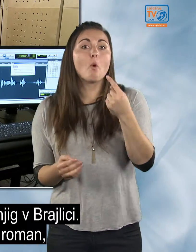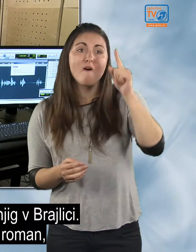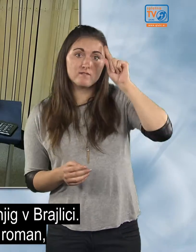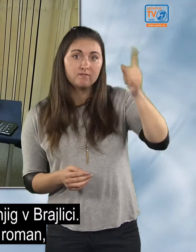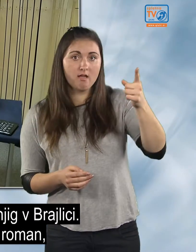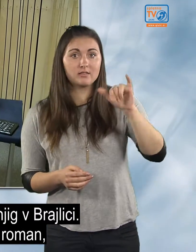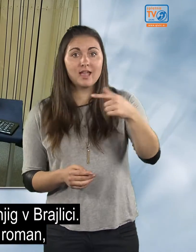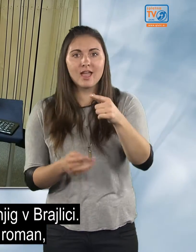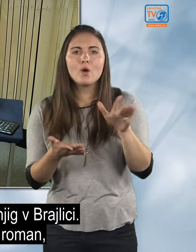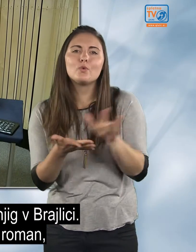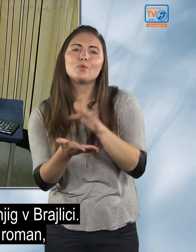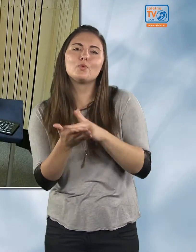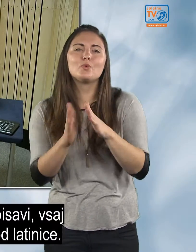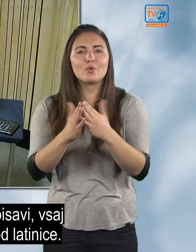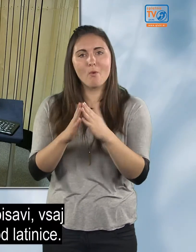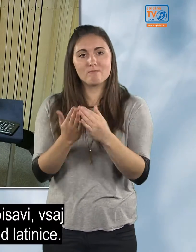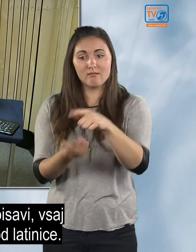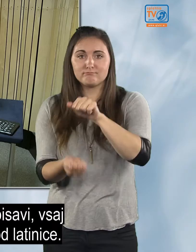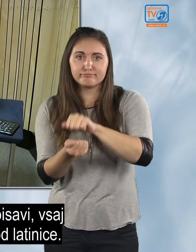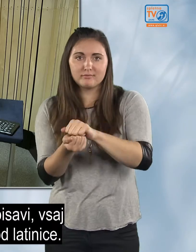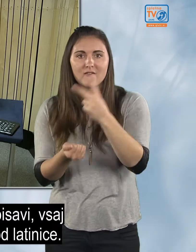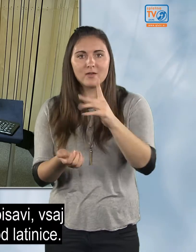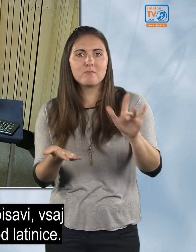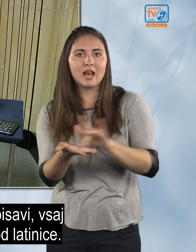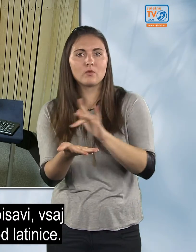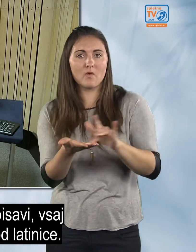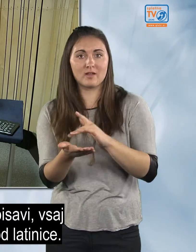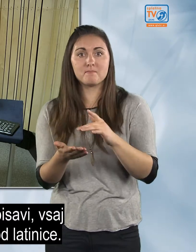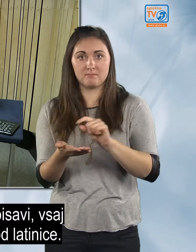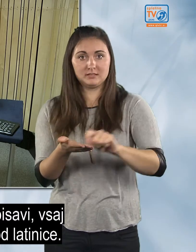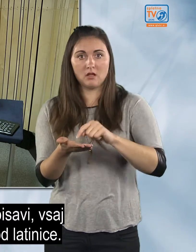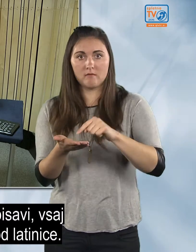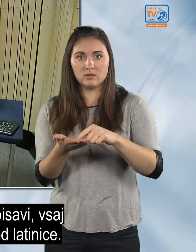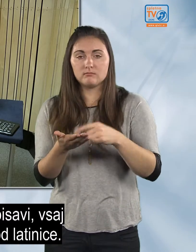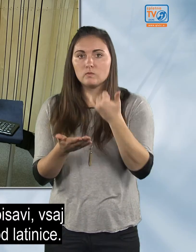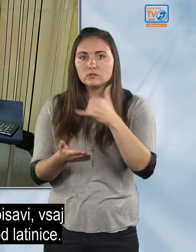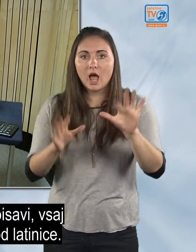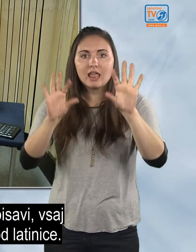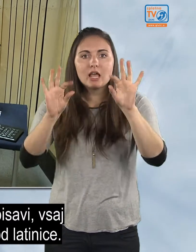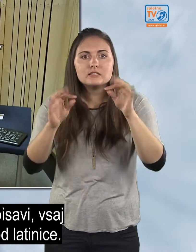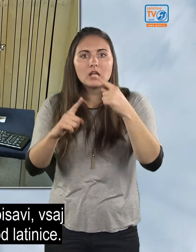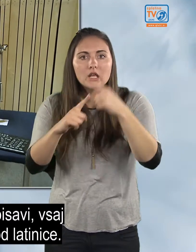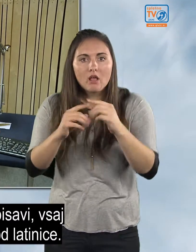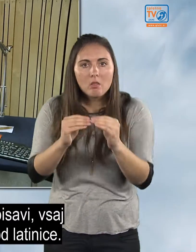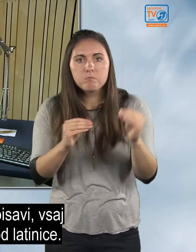Malo kdo ve, da je roman natisnjen v brejlovi pisavi vsaj 10-krat debelejši od